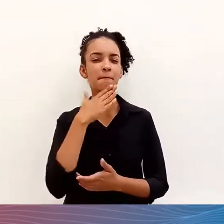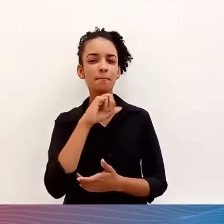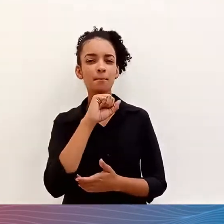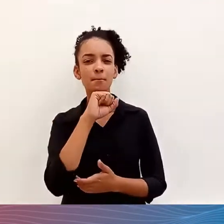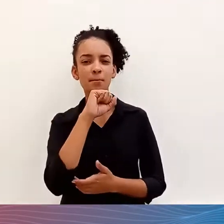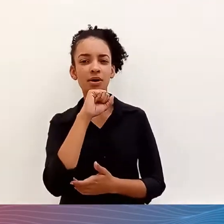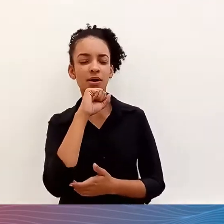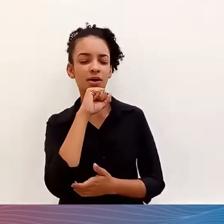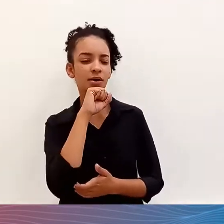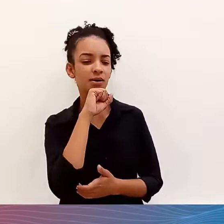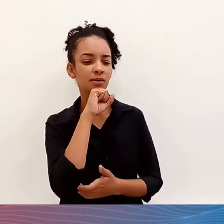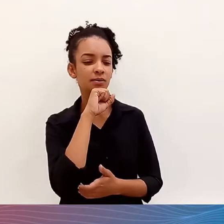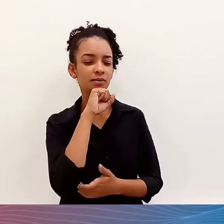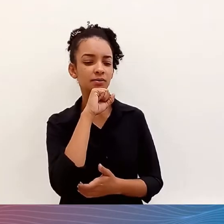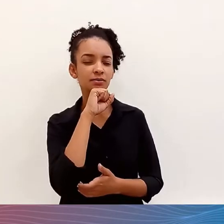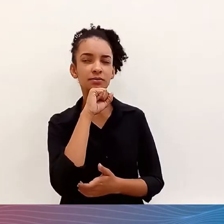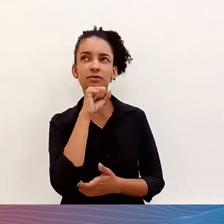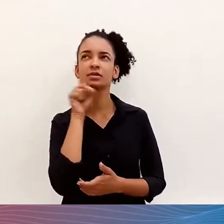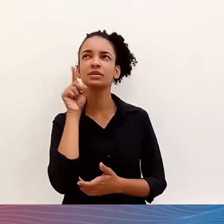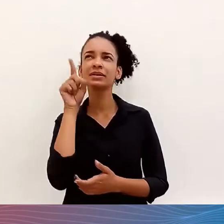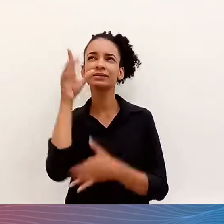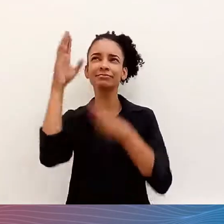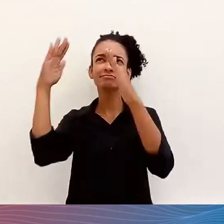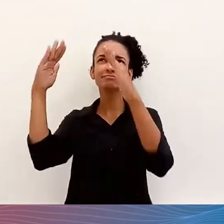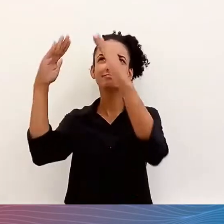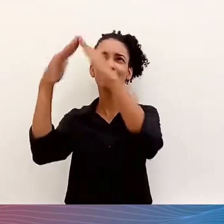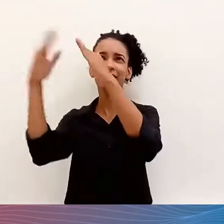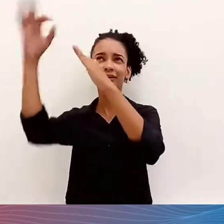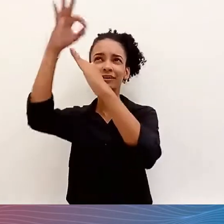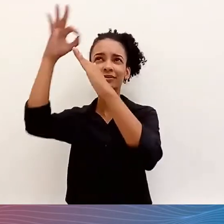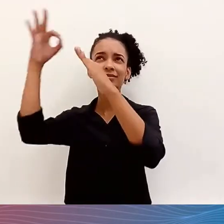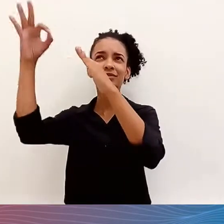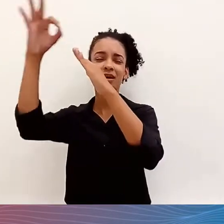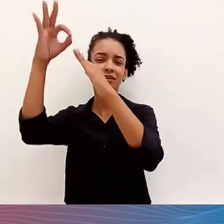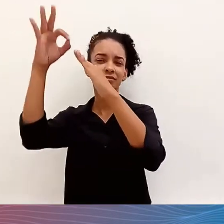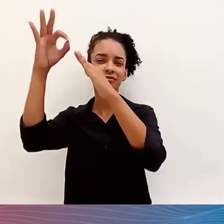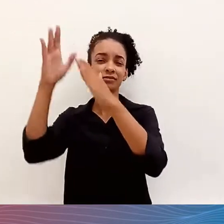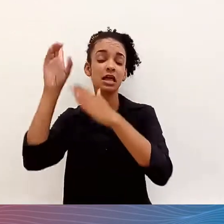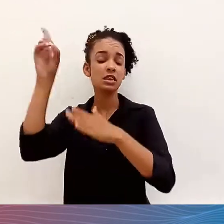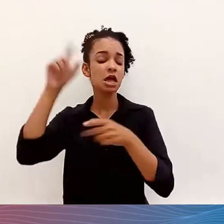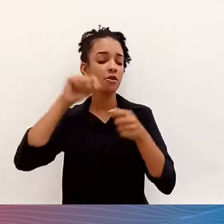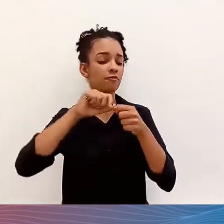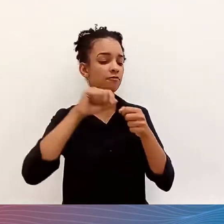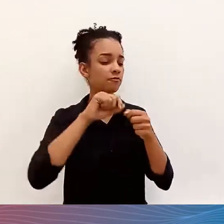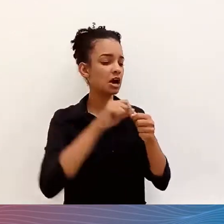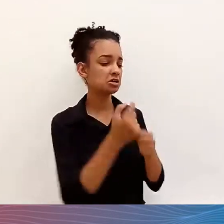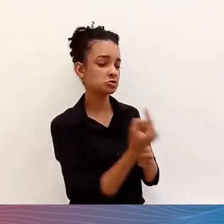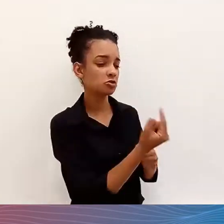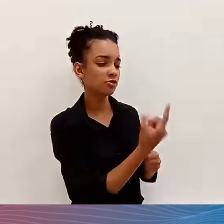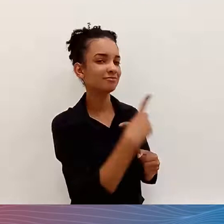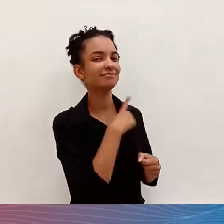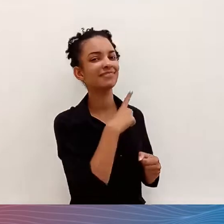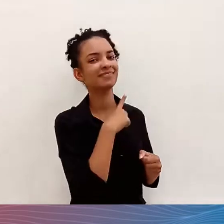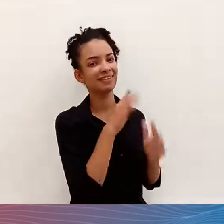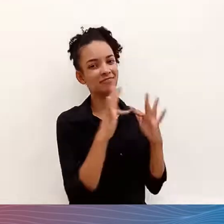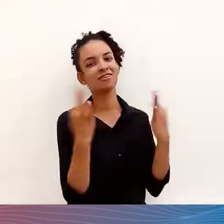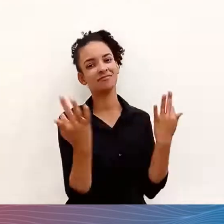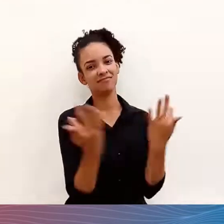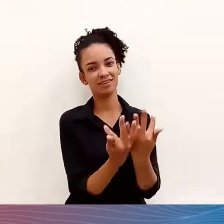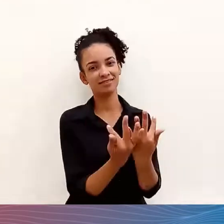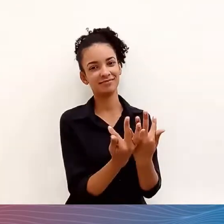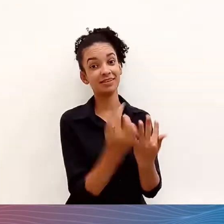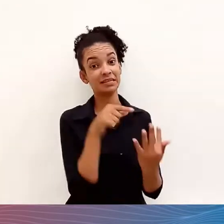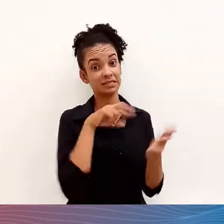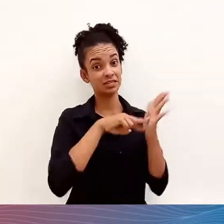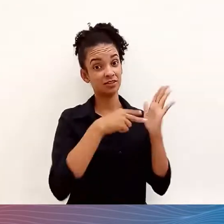morada. Deus faz que o solitário more em família. Ele vem para a vida da igreja. Tira os